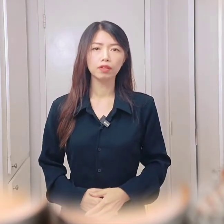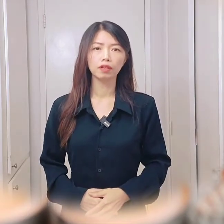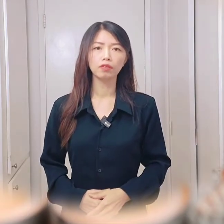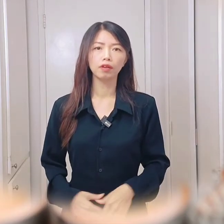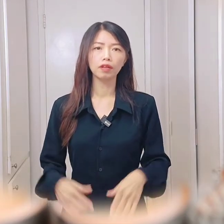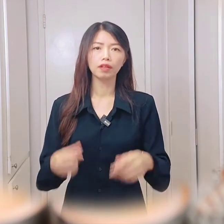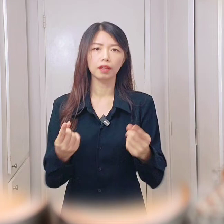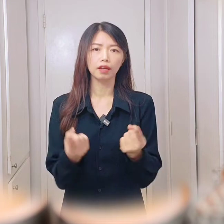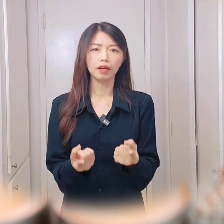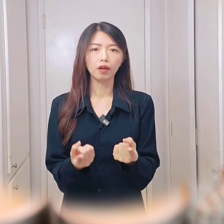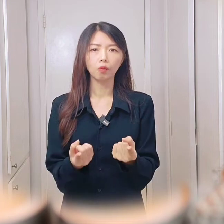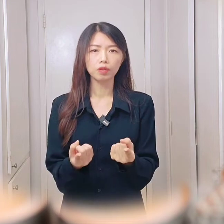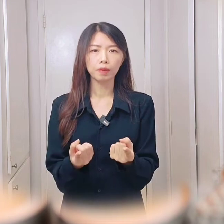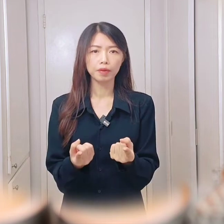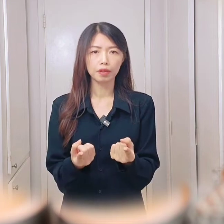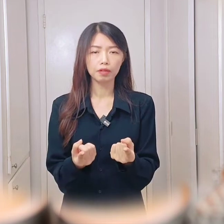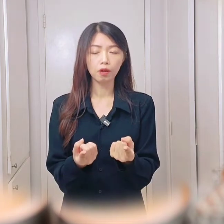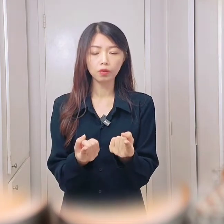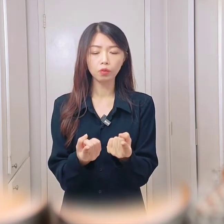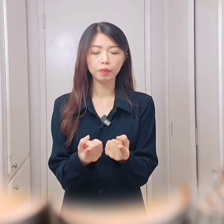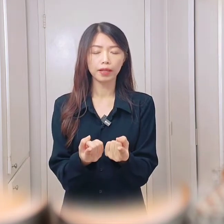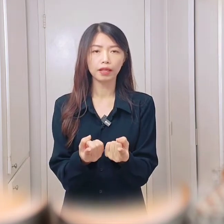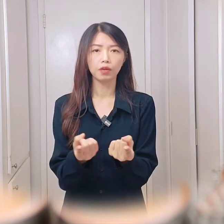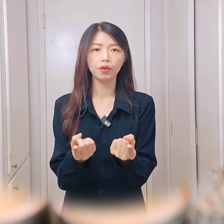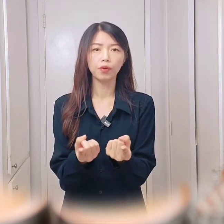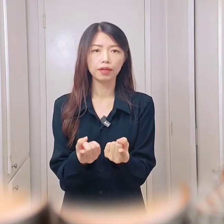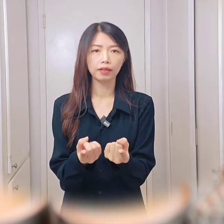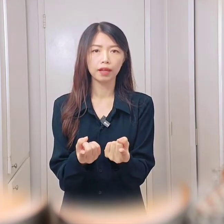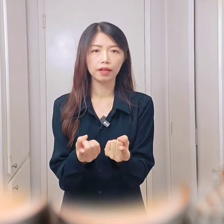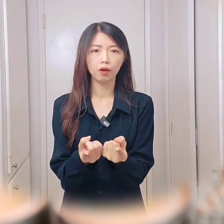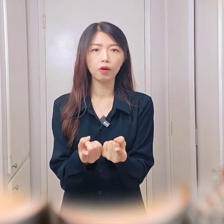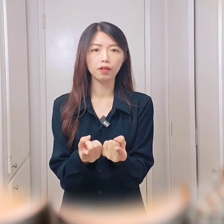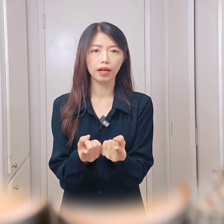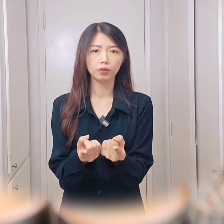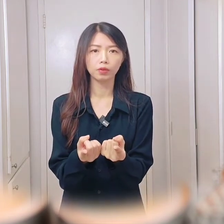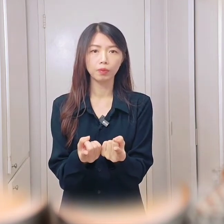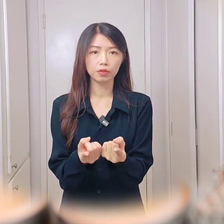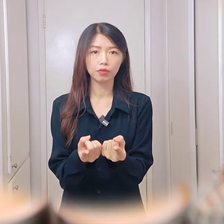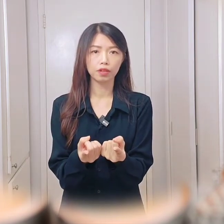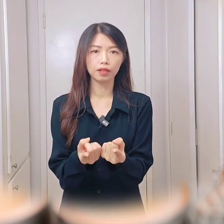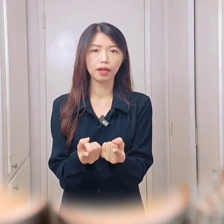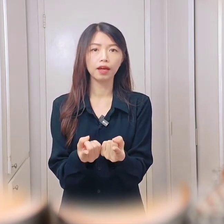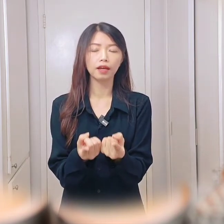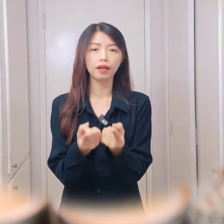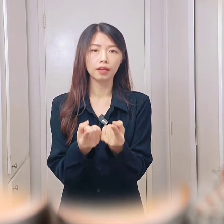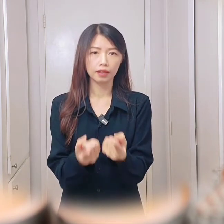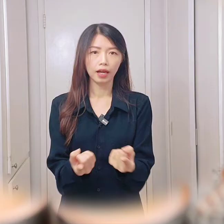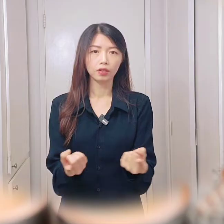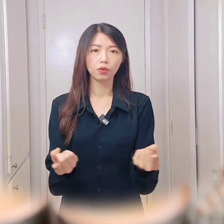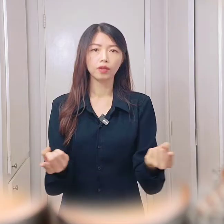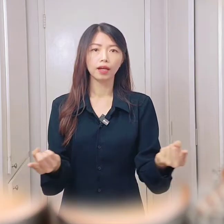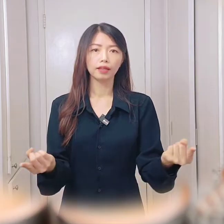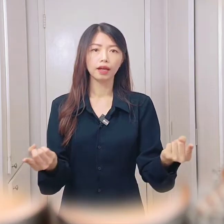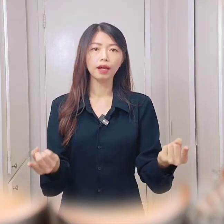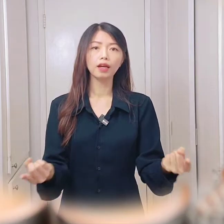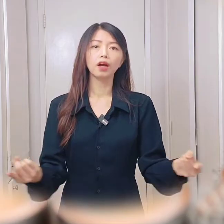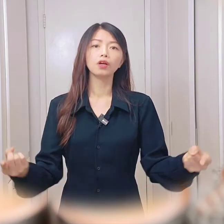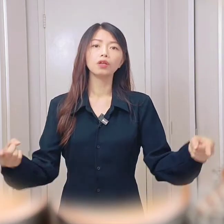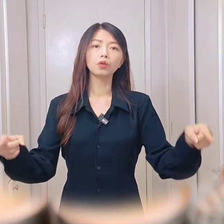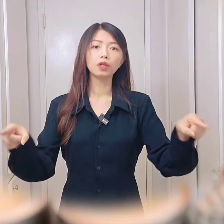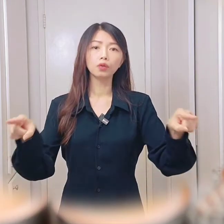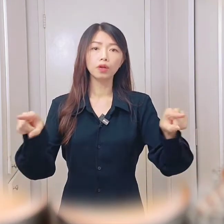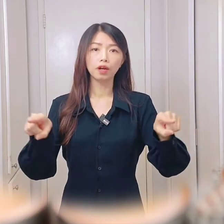함께라고 한 대수어는 검지만 피셔서 손 바닥에 위로 한 상태에서 양손 다 붙여주셨다가 양쪽으로